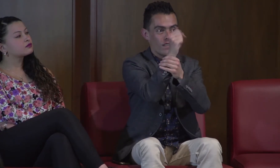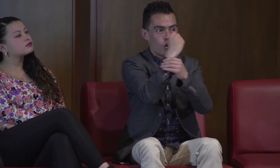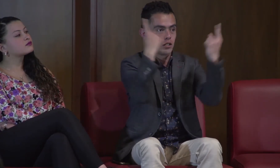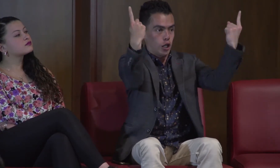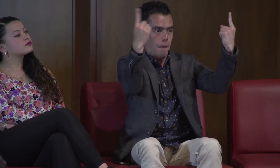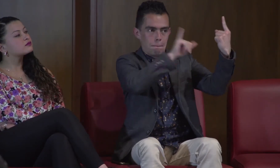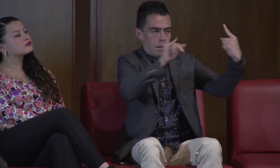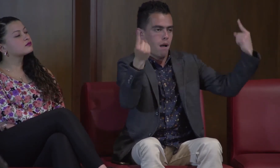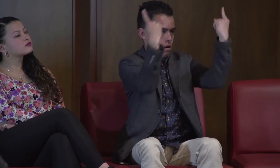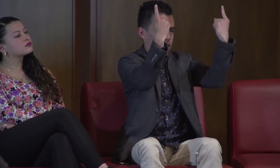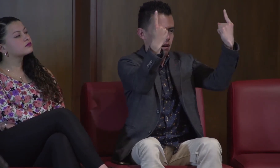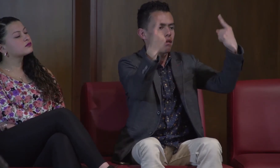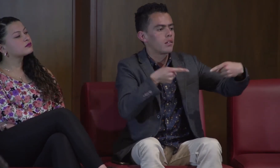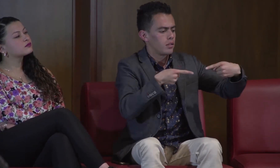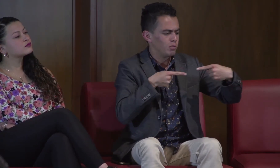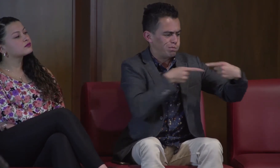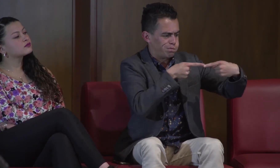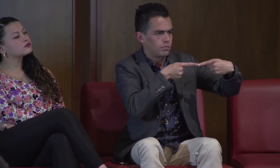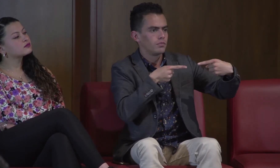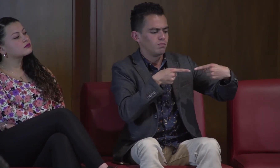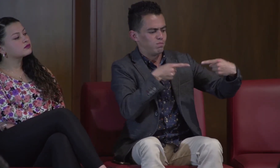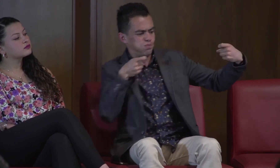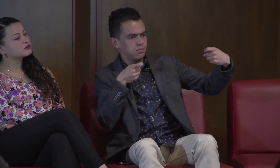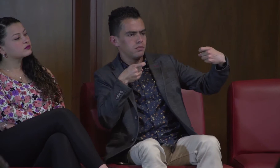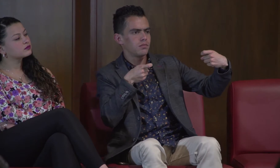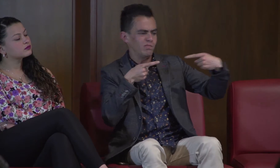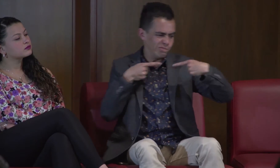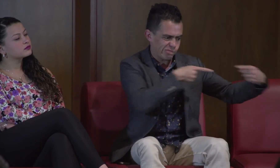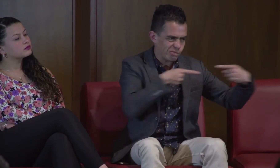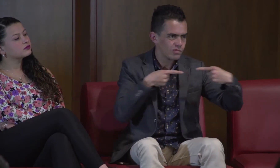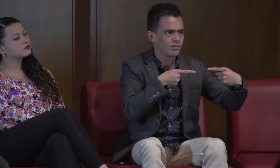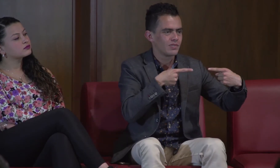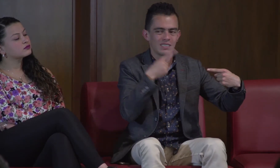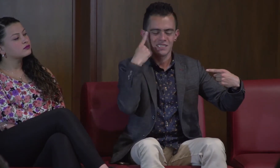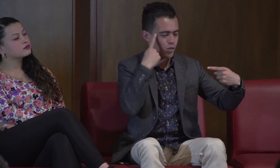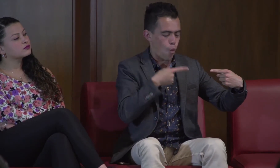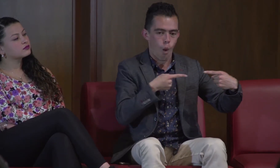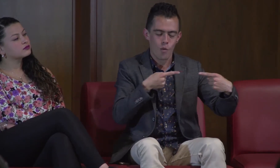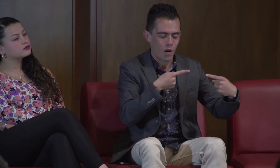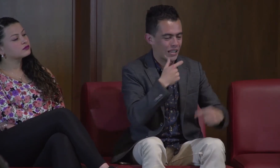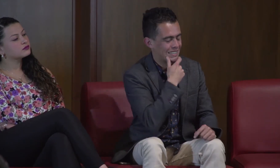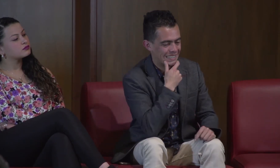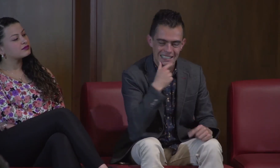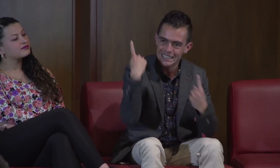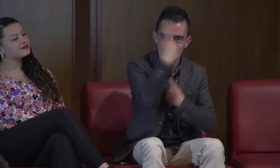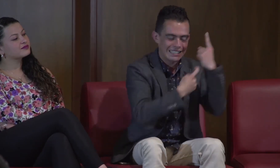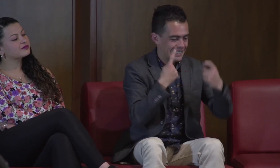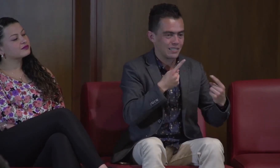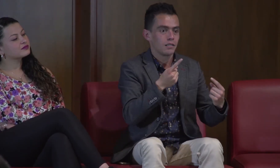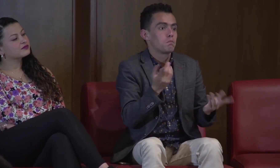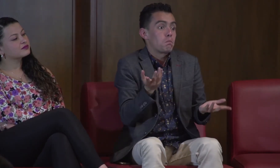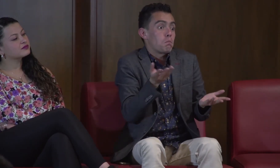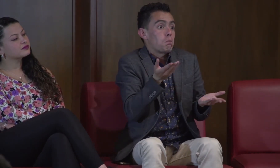configuración tendría que ser la misma, pero tendría que añadírsele otros gestos.